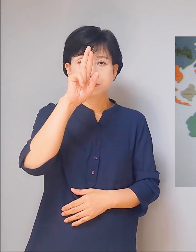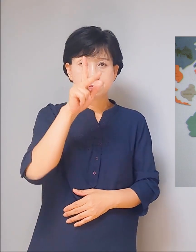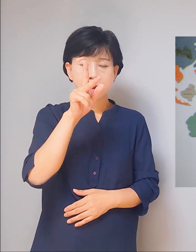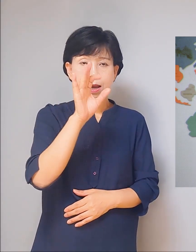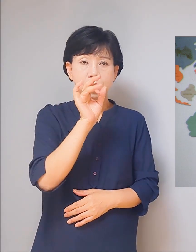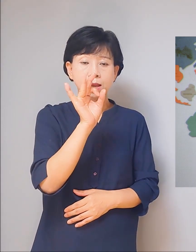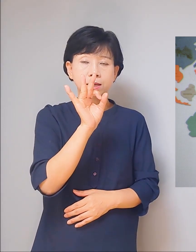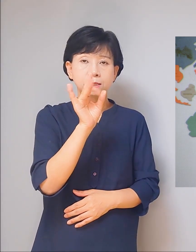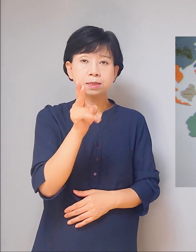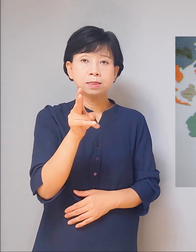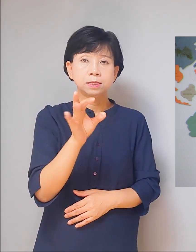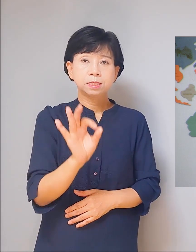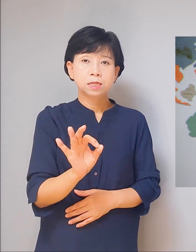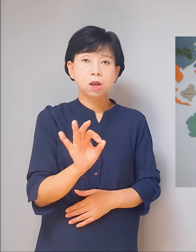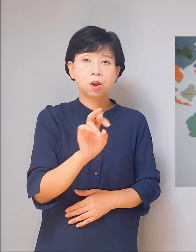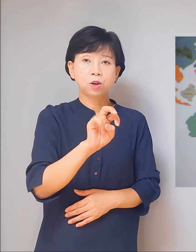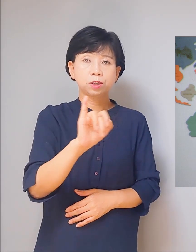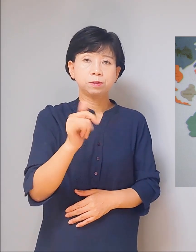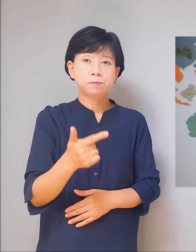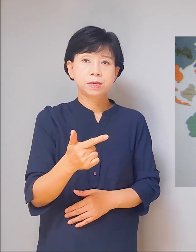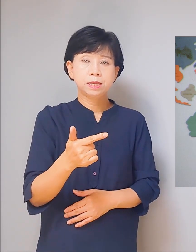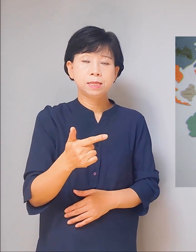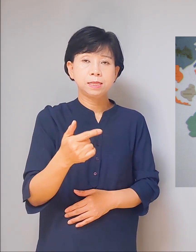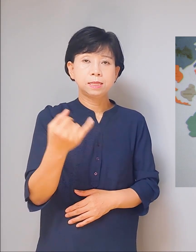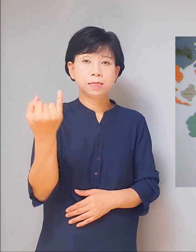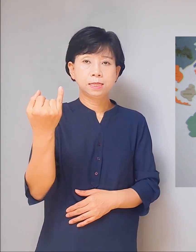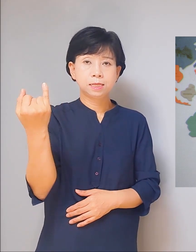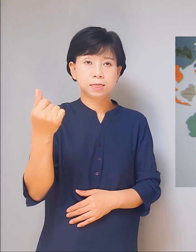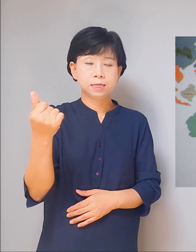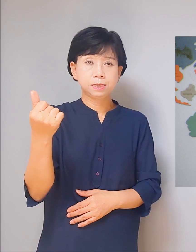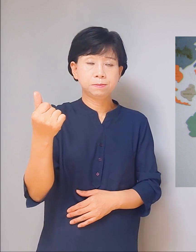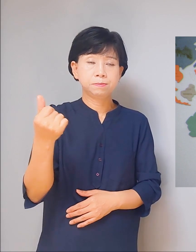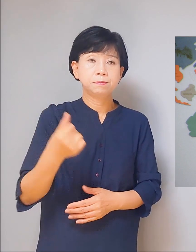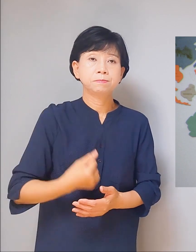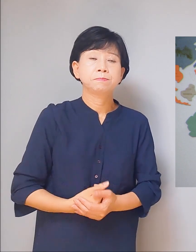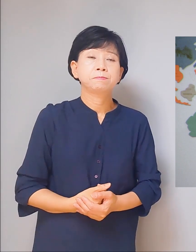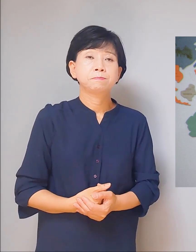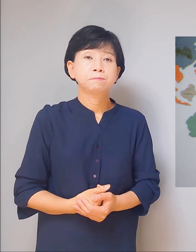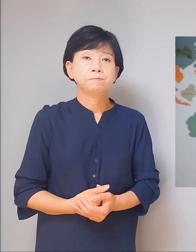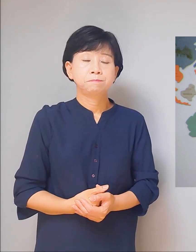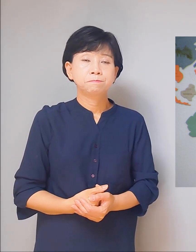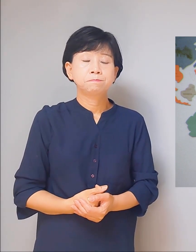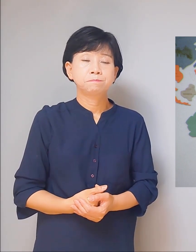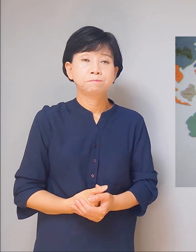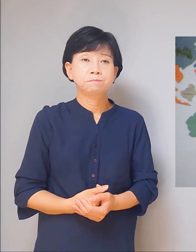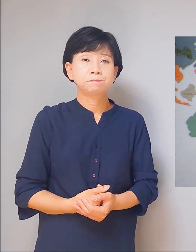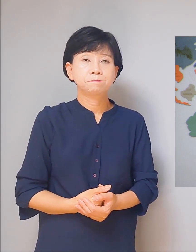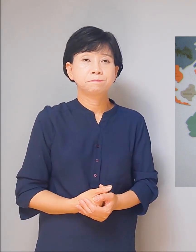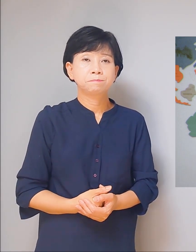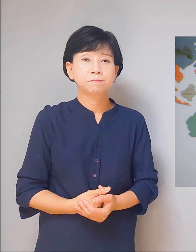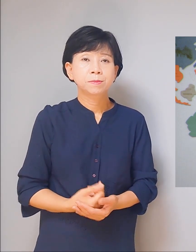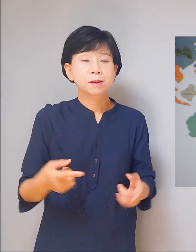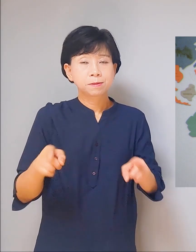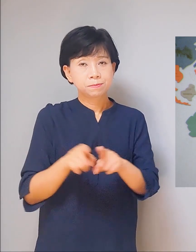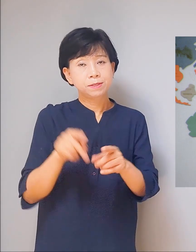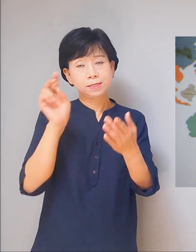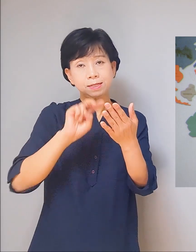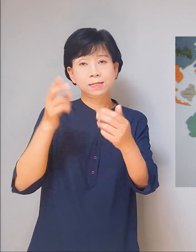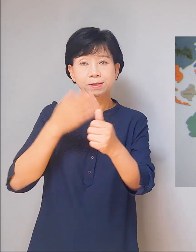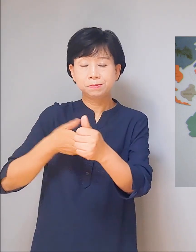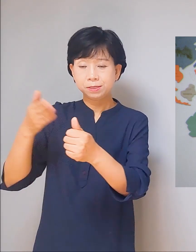일어나 주시면 최선자 성도님이 인도하셨습니다. 우리 칠려선교회신데요. 네네. 같이 우리 찬양할까요?